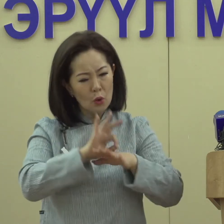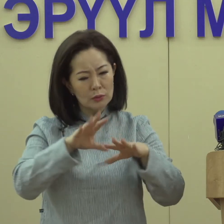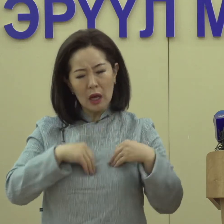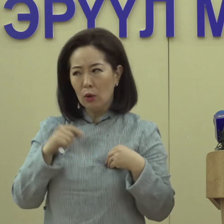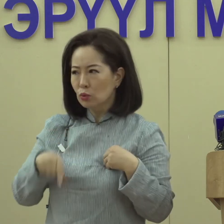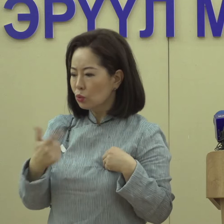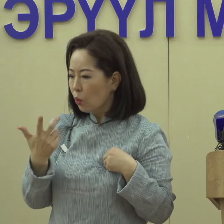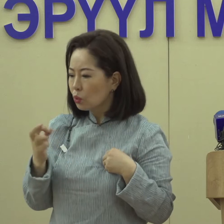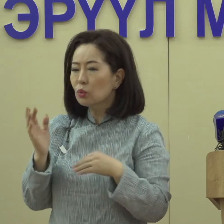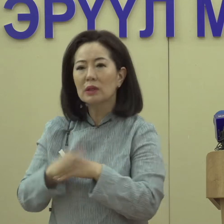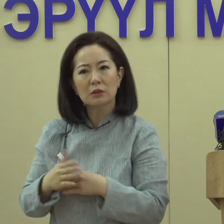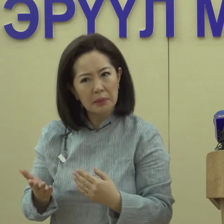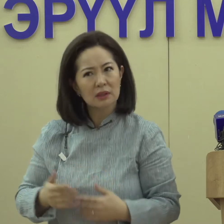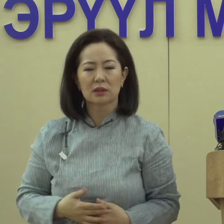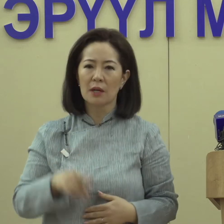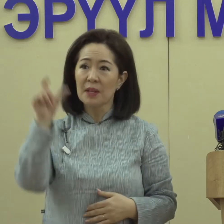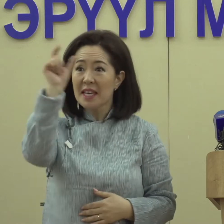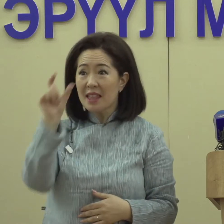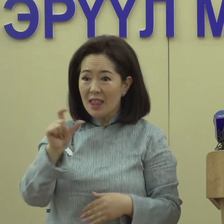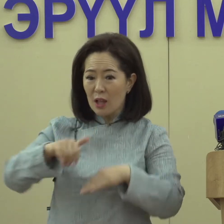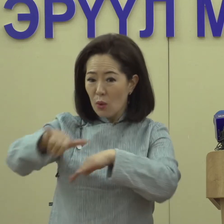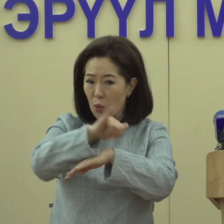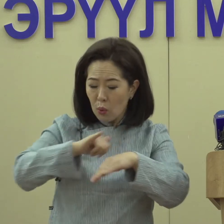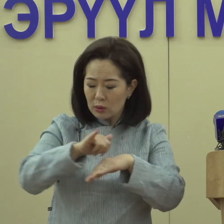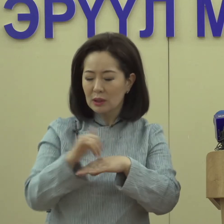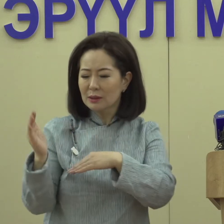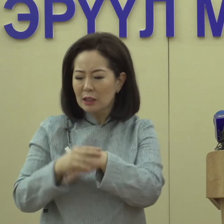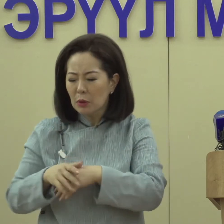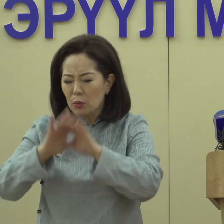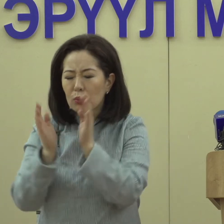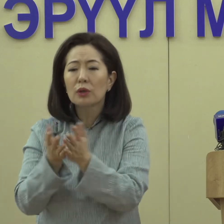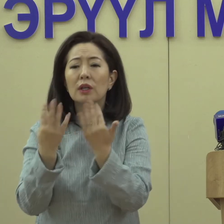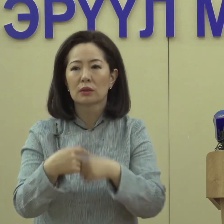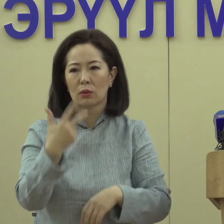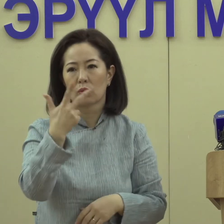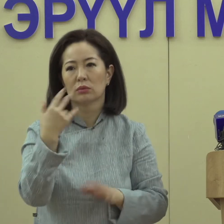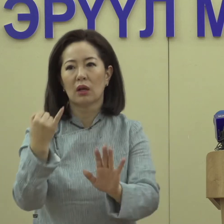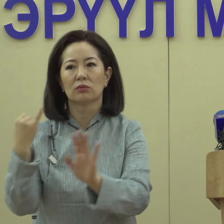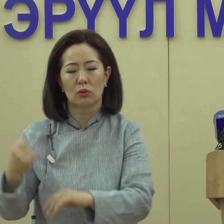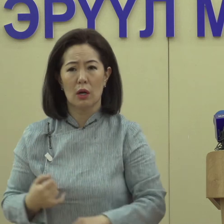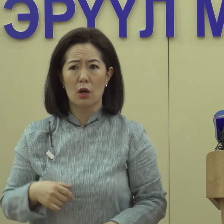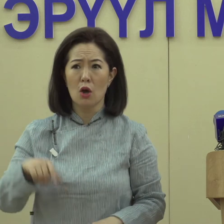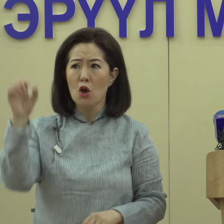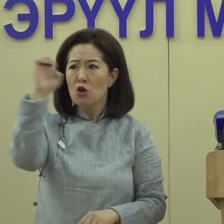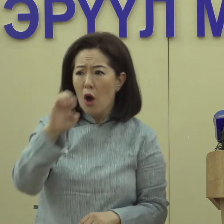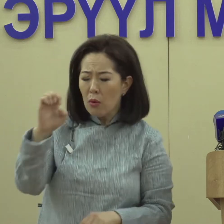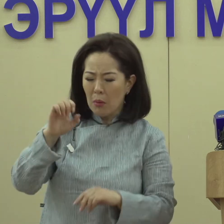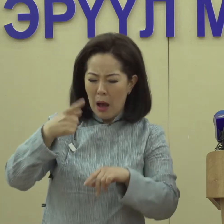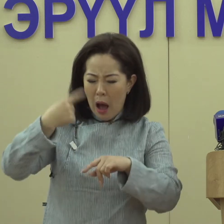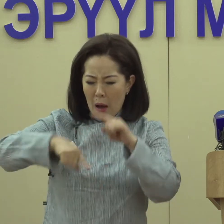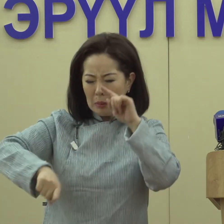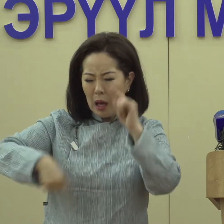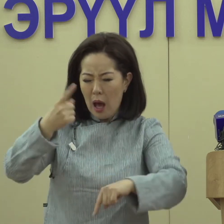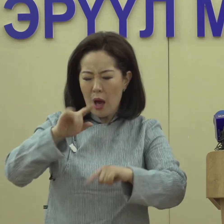нийт тохиолдлын нас оролтын тоо бол Итали улсад 366 төрсэн. Европын хамгийн том дэгдэлт Итали улсад явагдаж